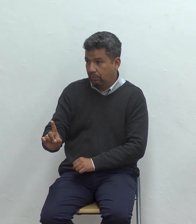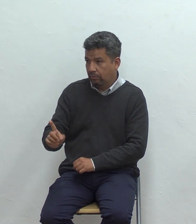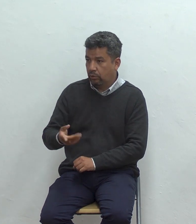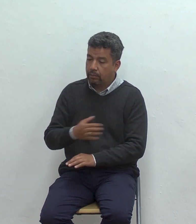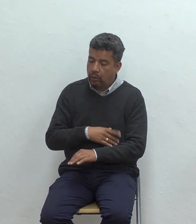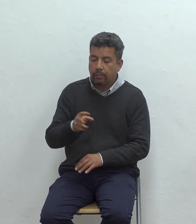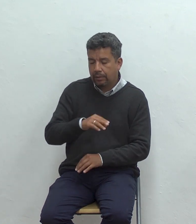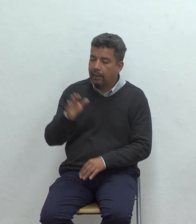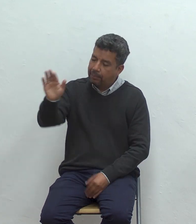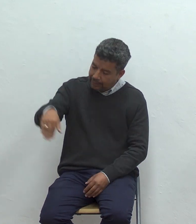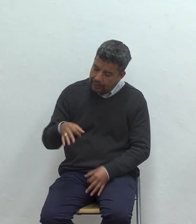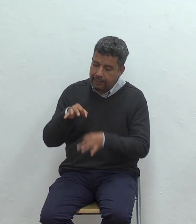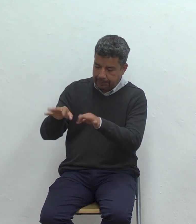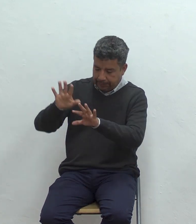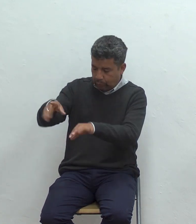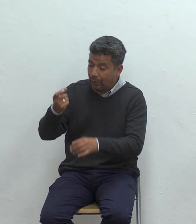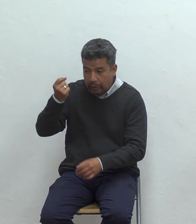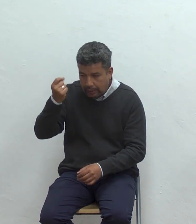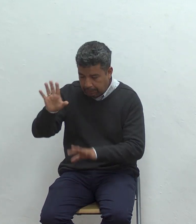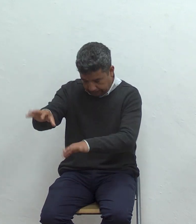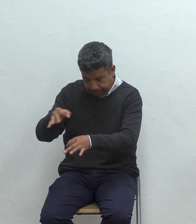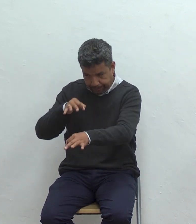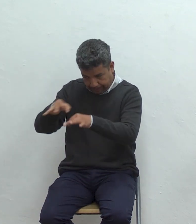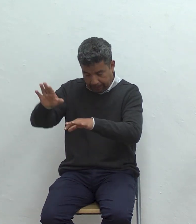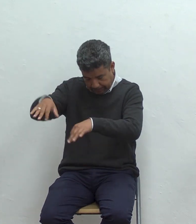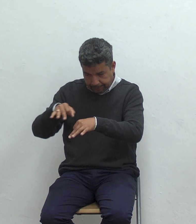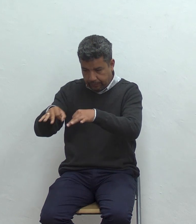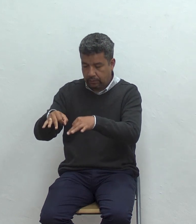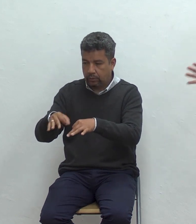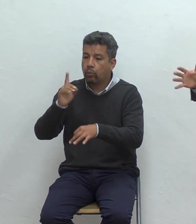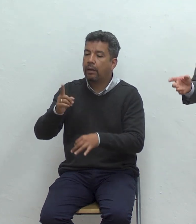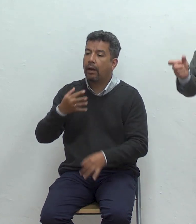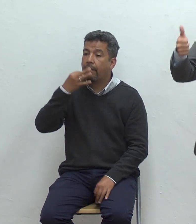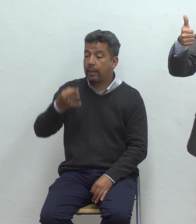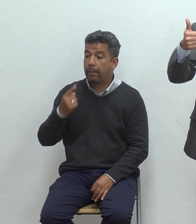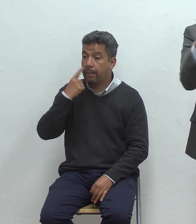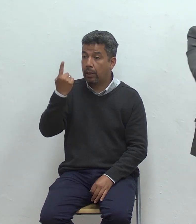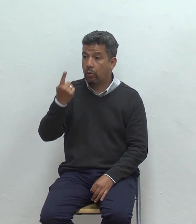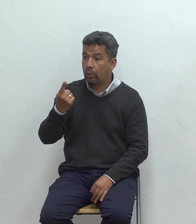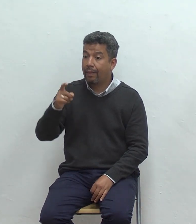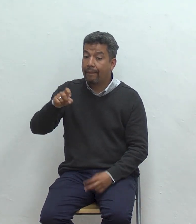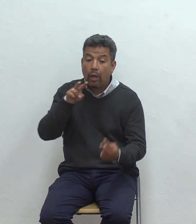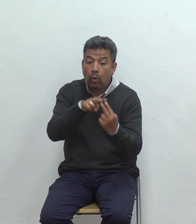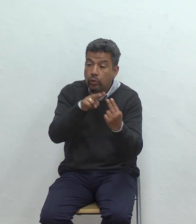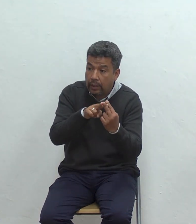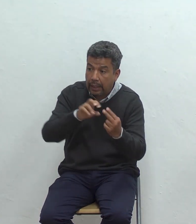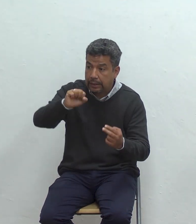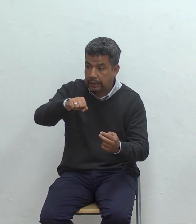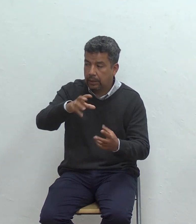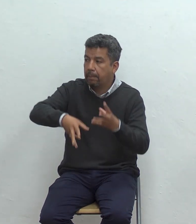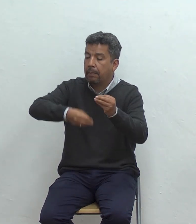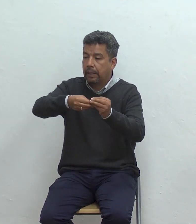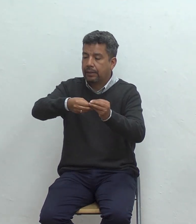dice, venga, espere, le explico bien, usted no ha entendido, venga y le explico. Porque la verdad, en primer lugar, no solamente hay que conocerla,